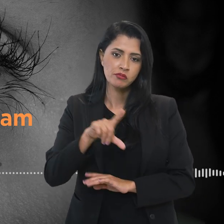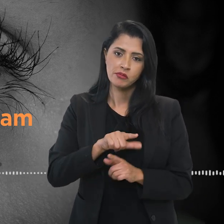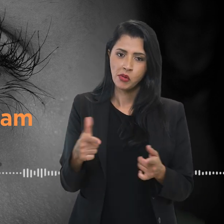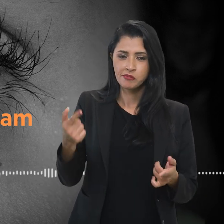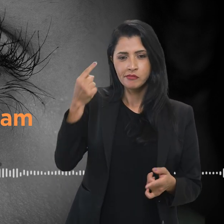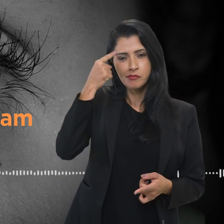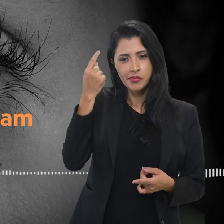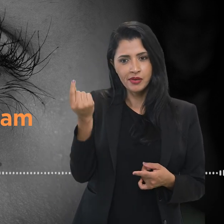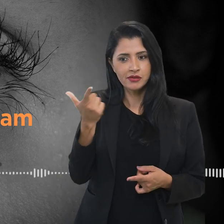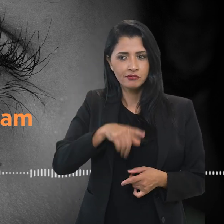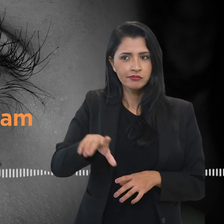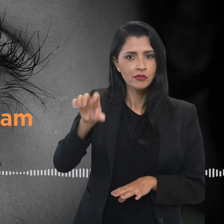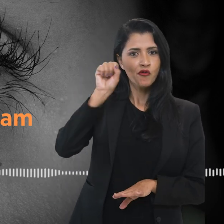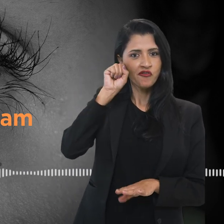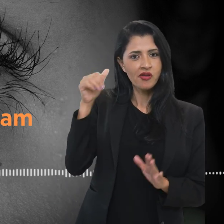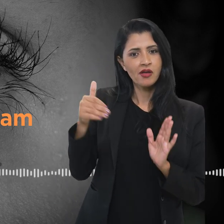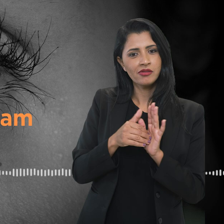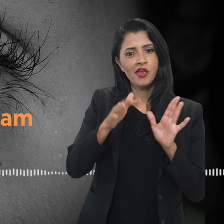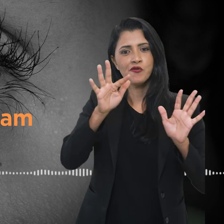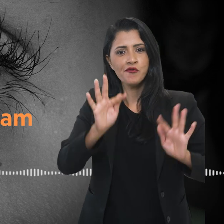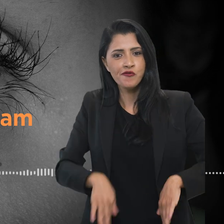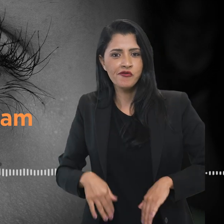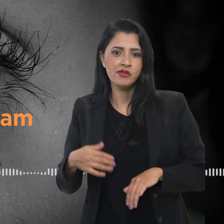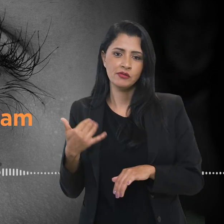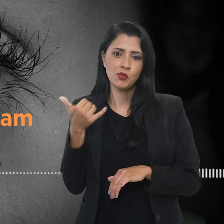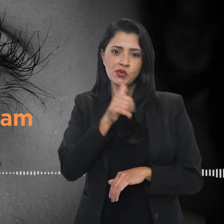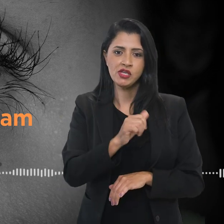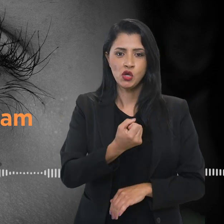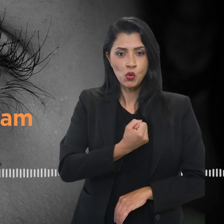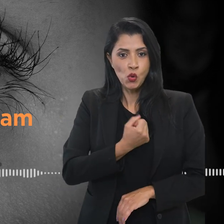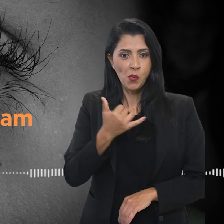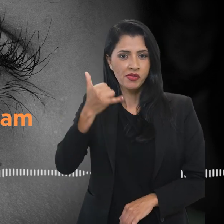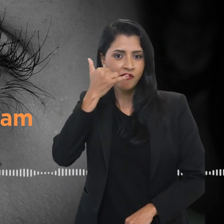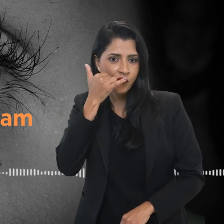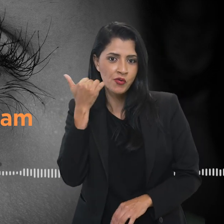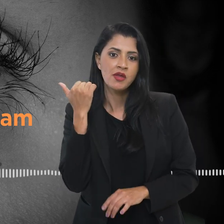a gente imagina que ouvir o episódio até o final, encontrar um telefone